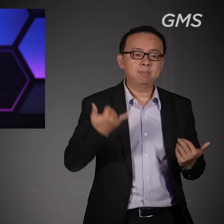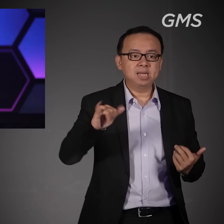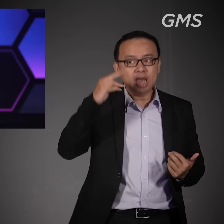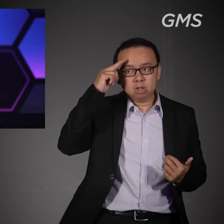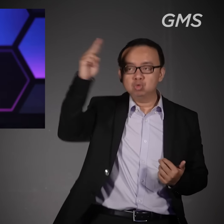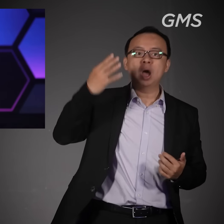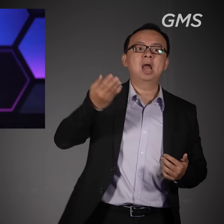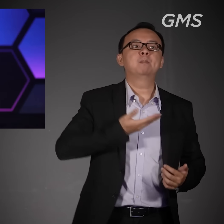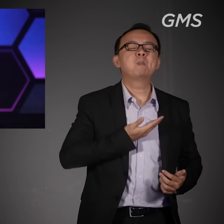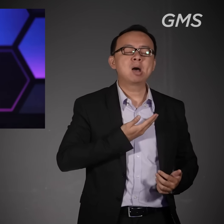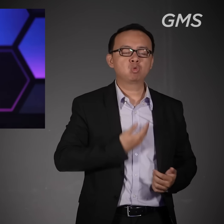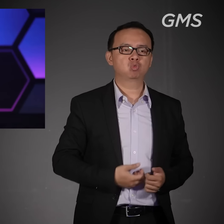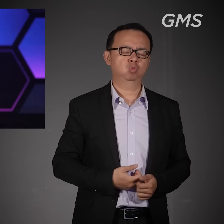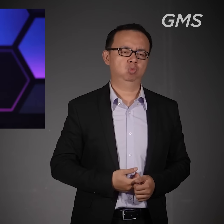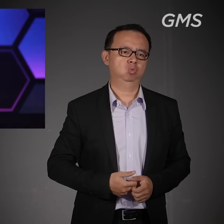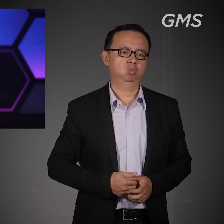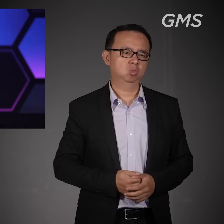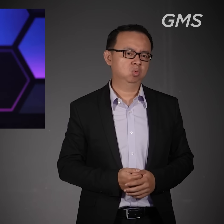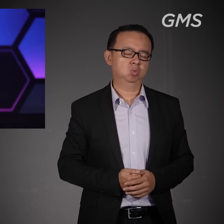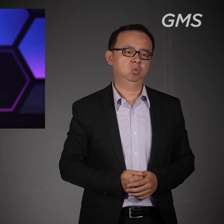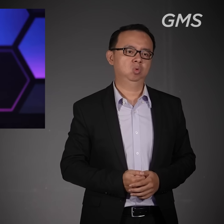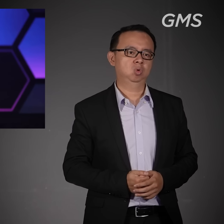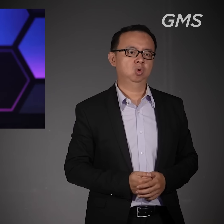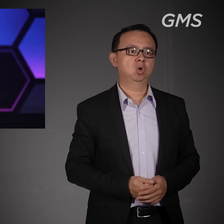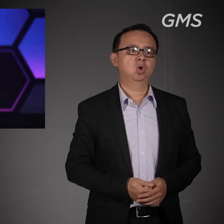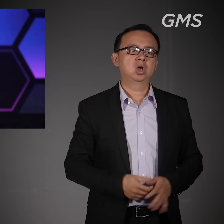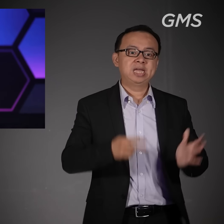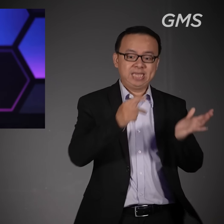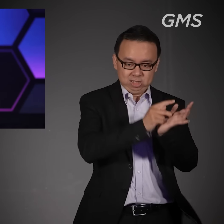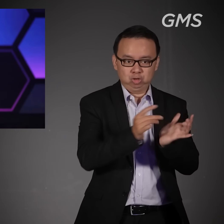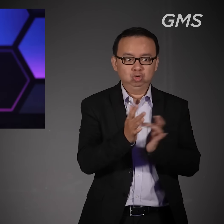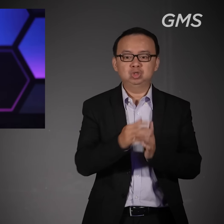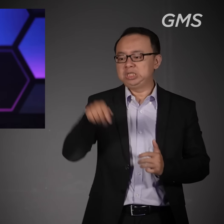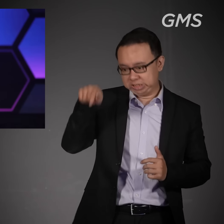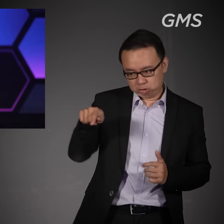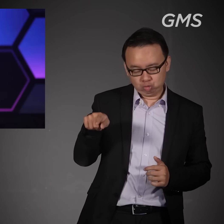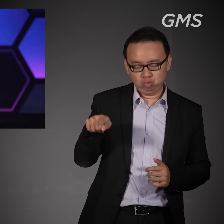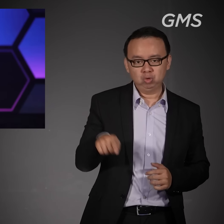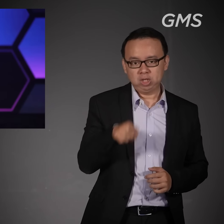gak kenal. Jadi Yesus di lokasi bukan tunggu,